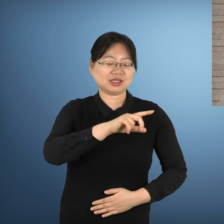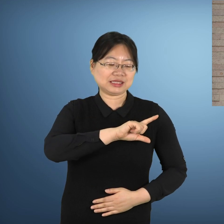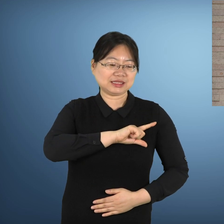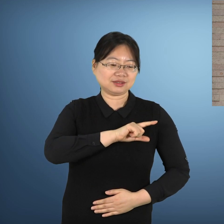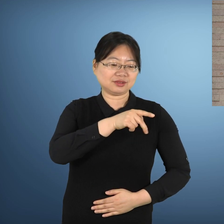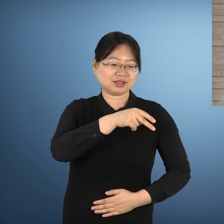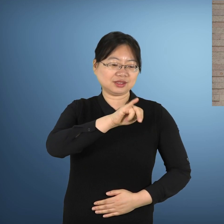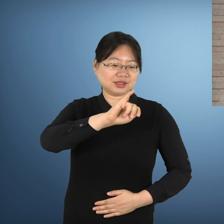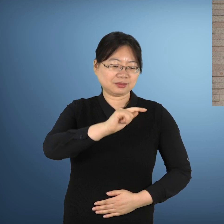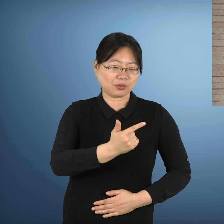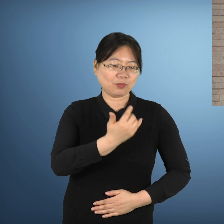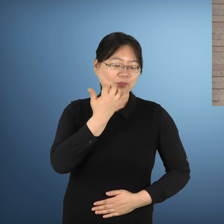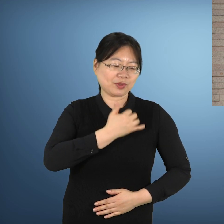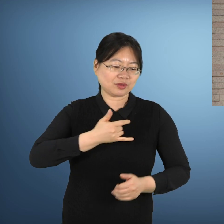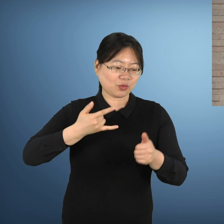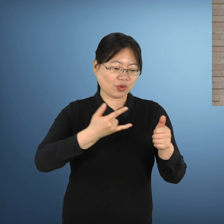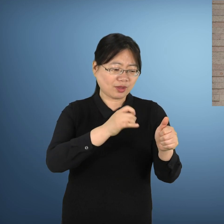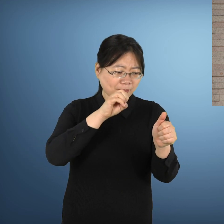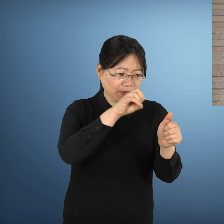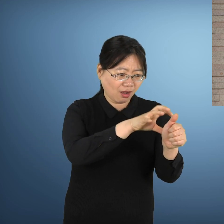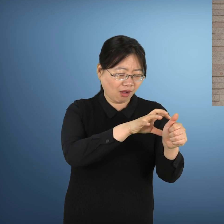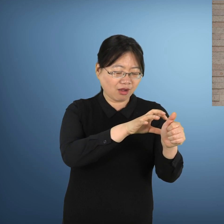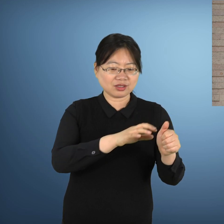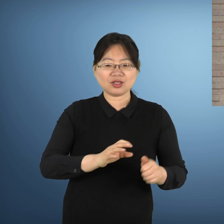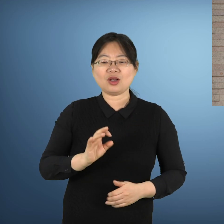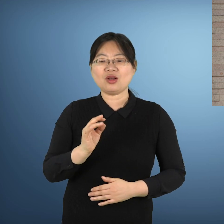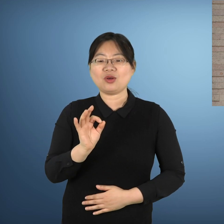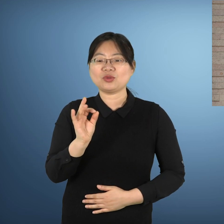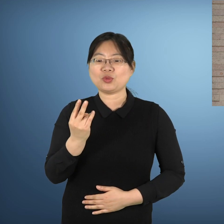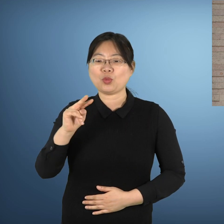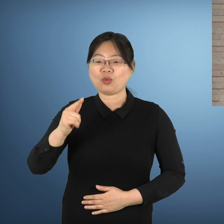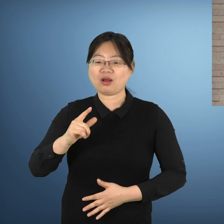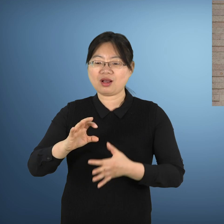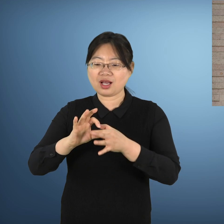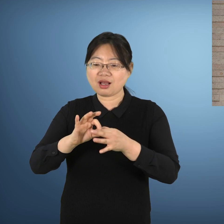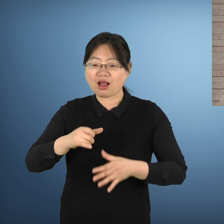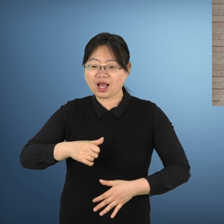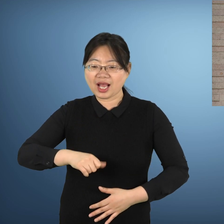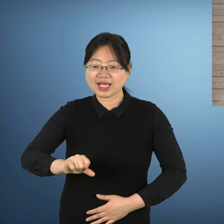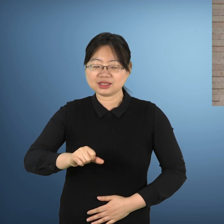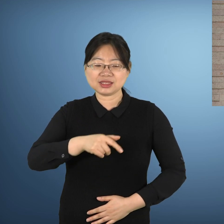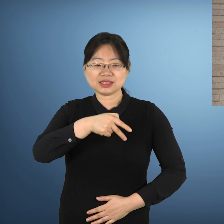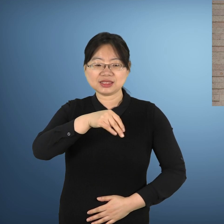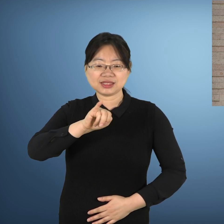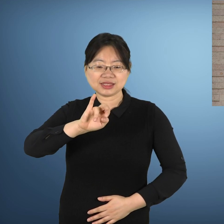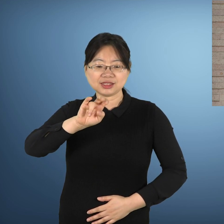베드로에게 이르시되 요한의 아들 시몬아. 자, 여러분,